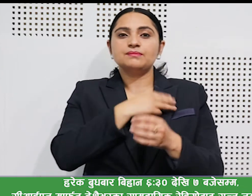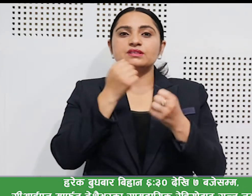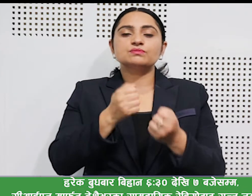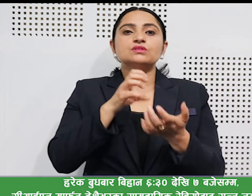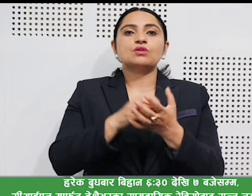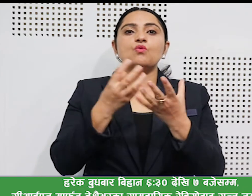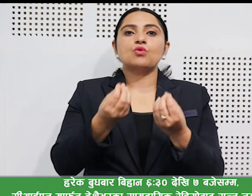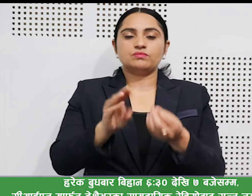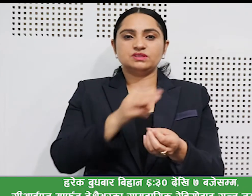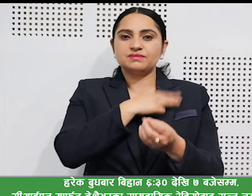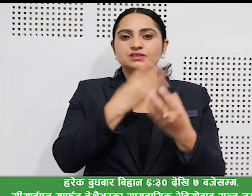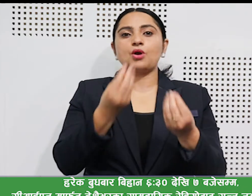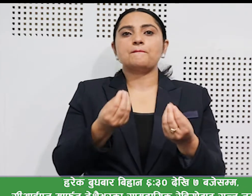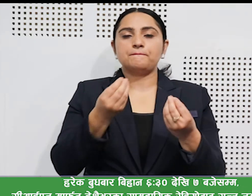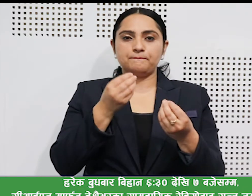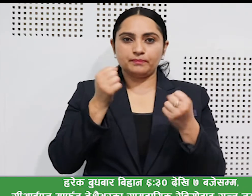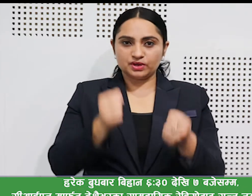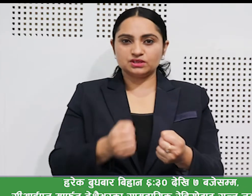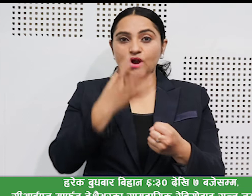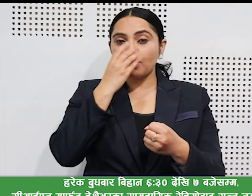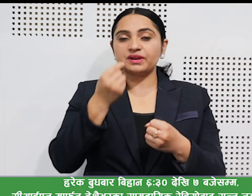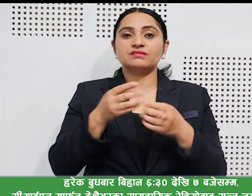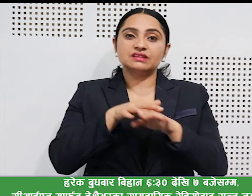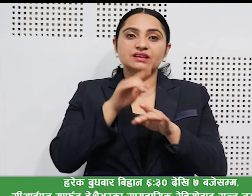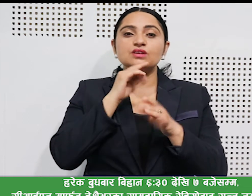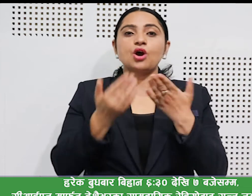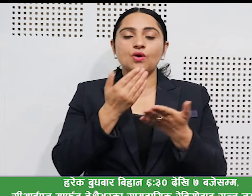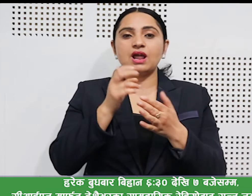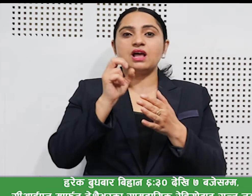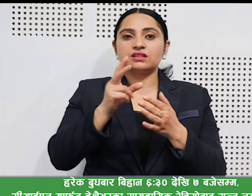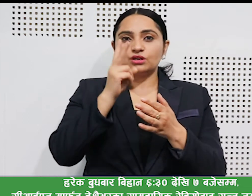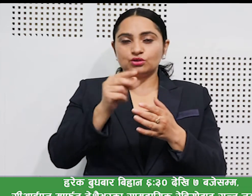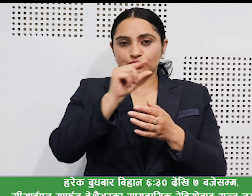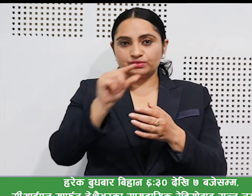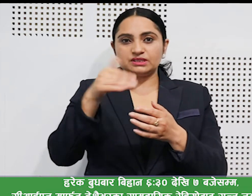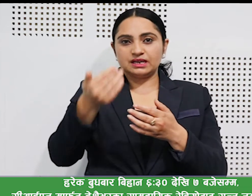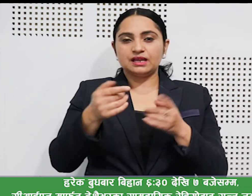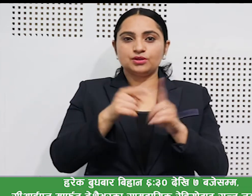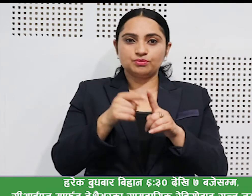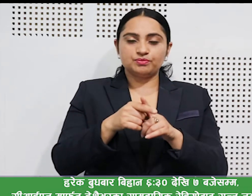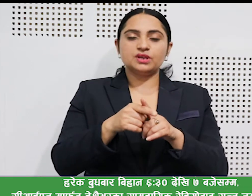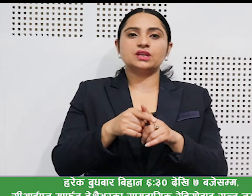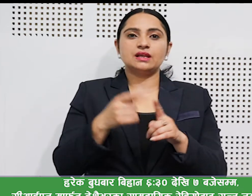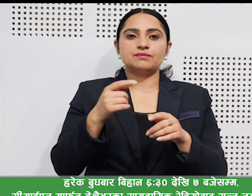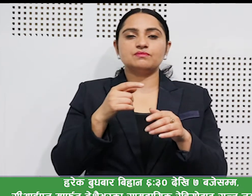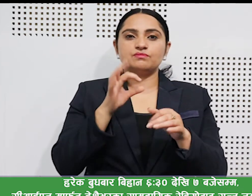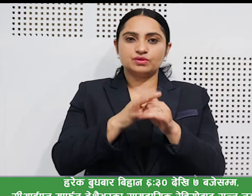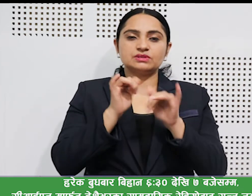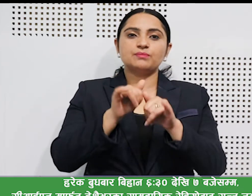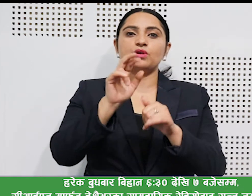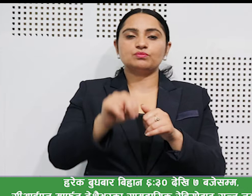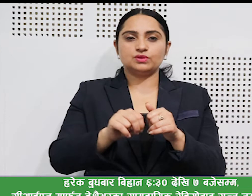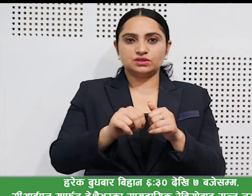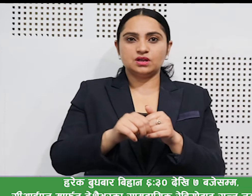त्यति अप्ठ्यारो चाहिँ नहोला, तर पनि ती विषयलाई चाहिँ हामीले अब सम्बोधन गर्नलाई यता उत्तरपट्टि चुरेतिर